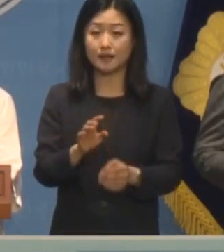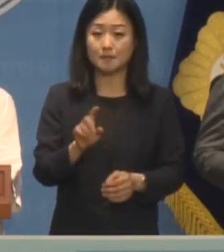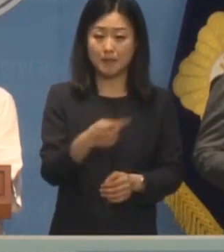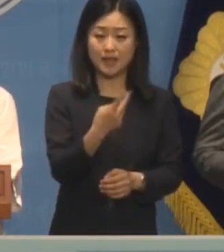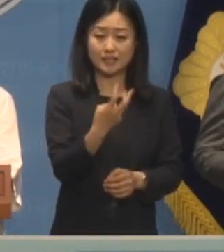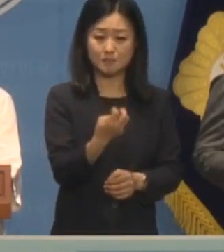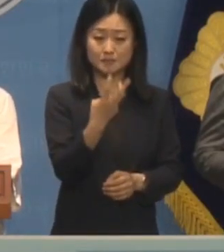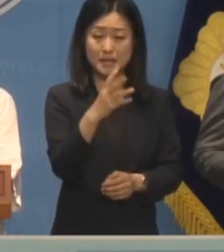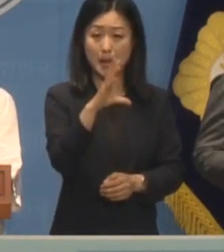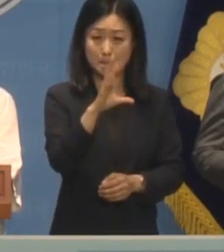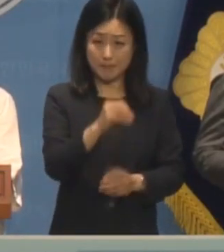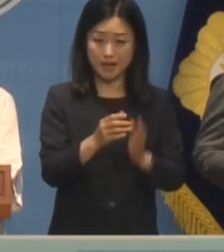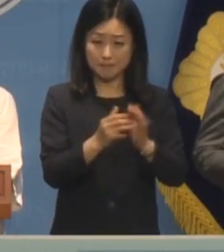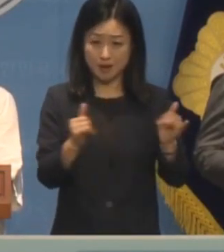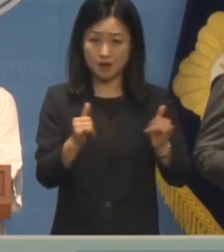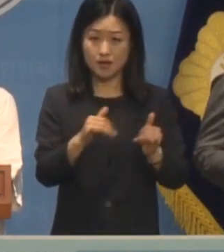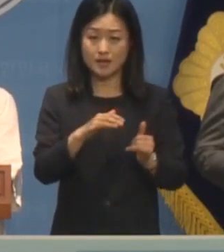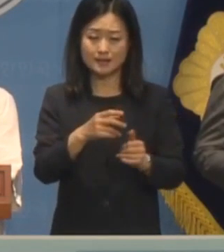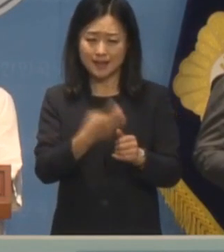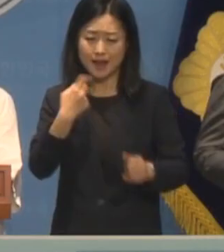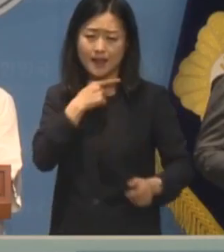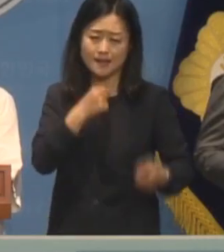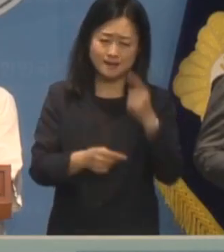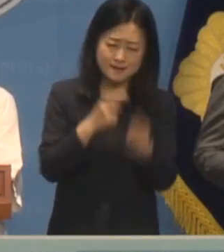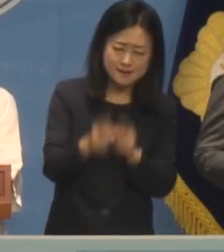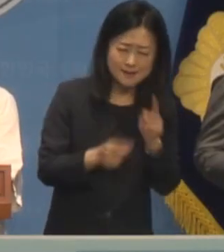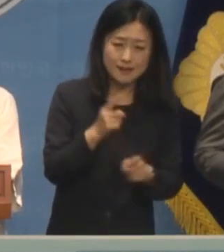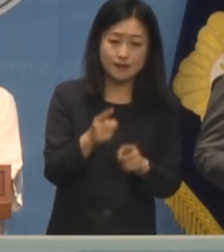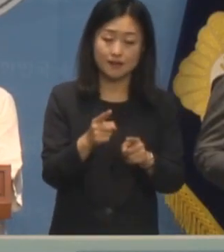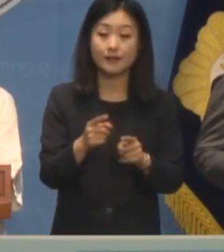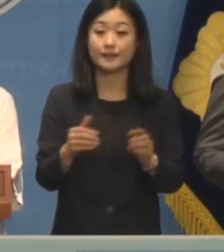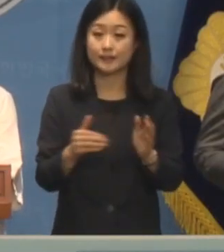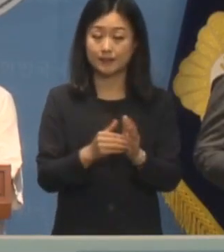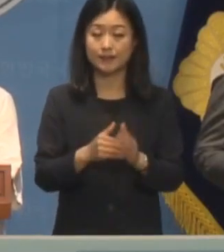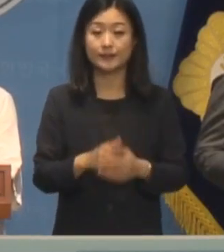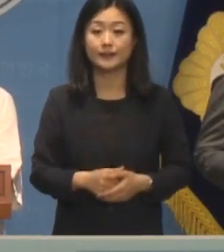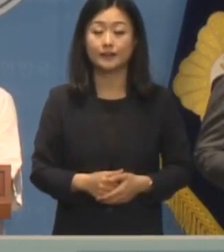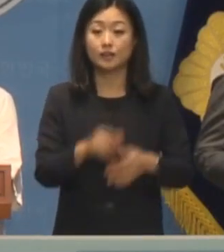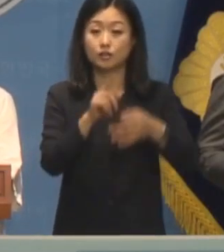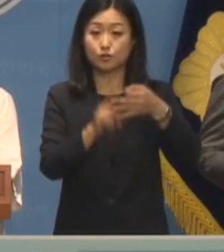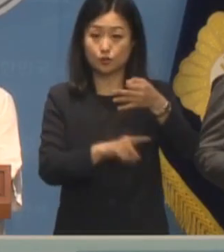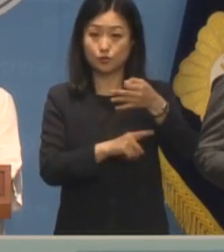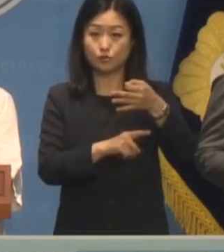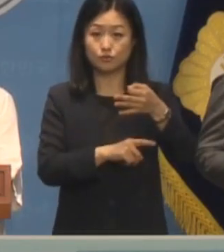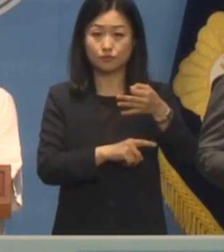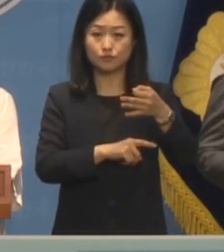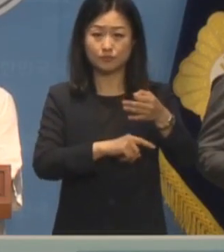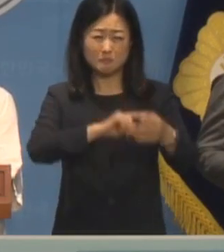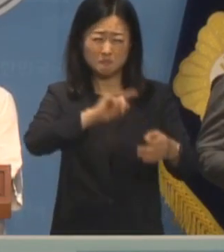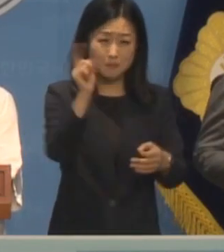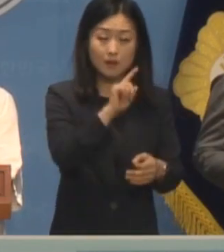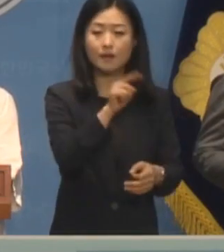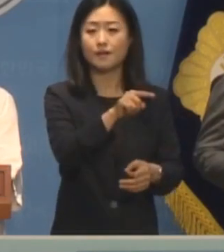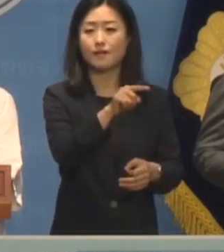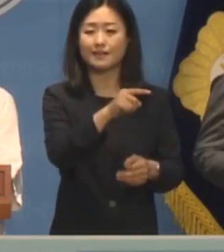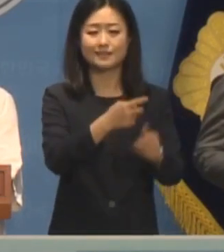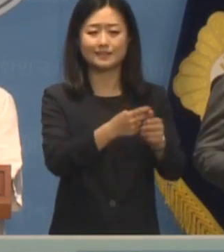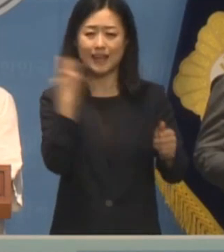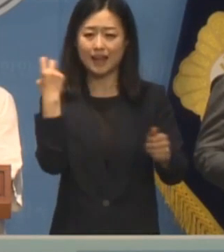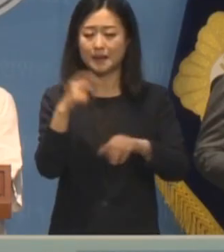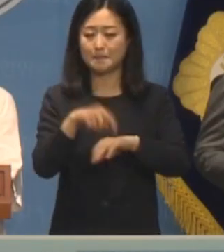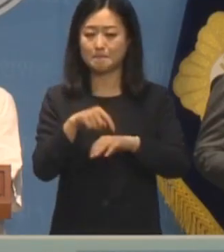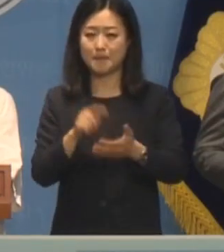탄핵 청원 운동을 통해 탄핵을 대세로 만들었습니다. 윤석열이 무슨 짓을 하던 탄핵